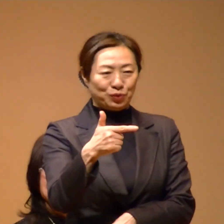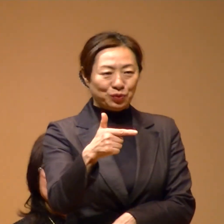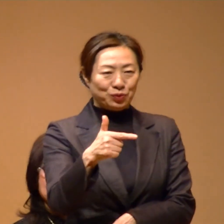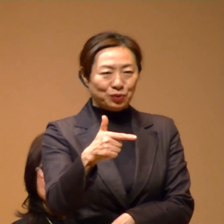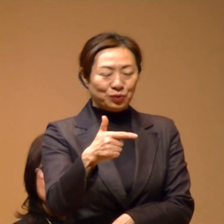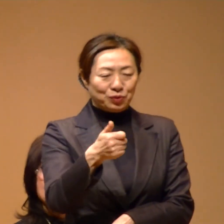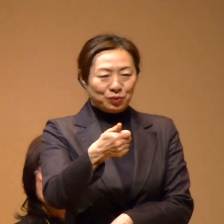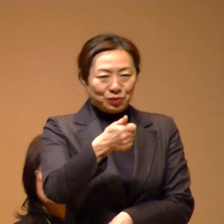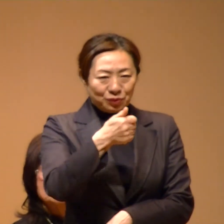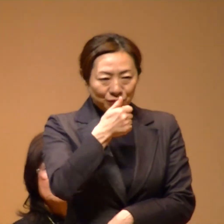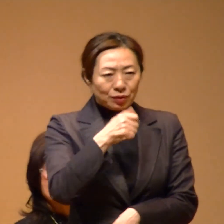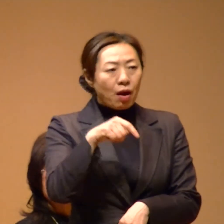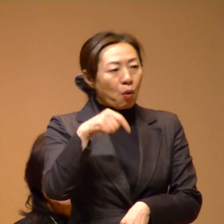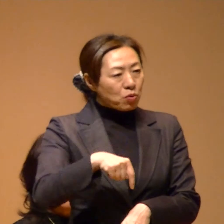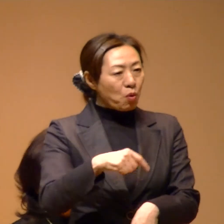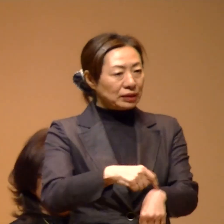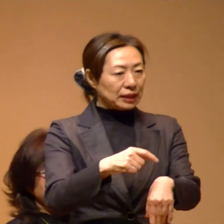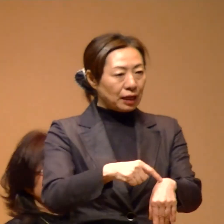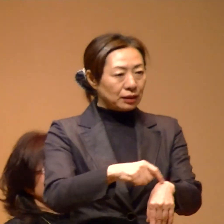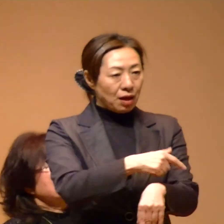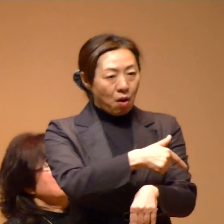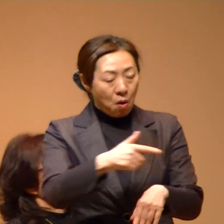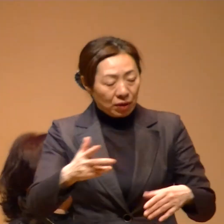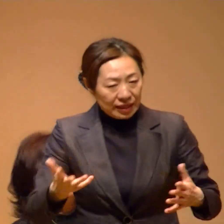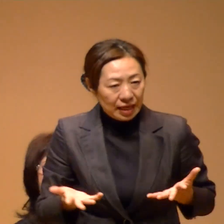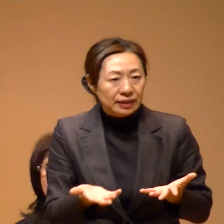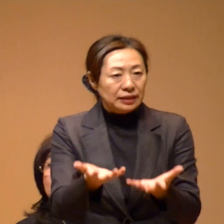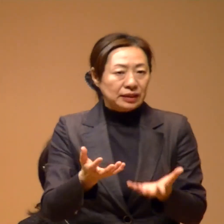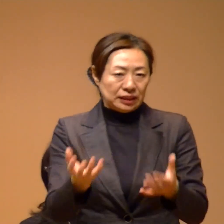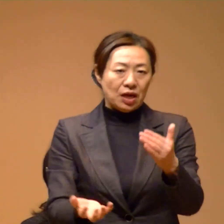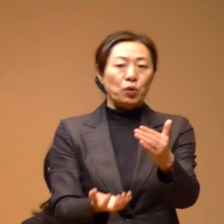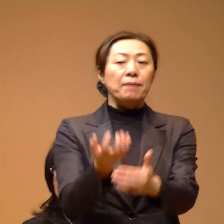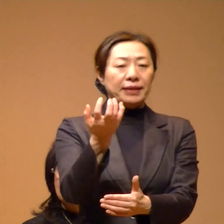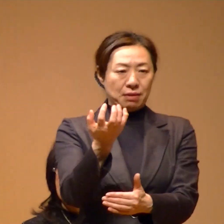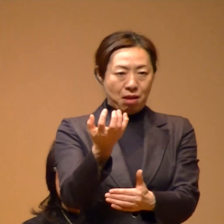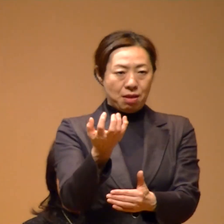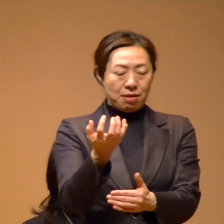ちょうどこの時間に大きな地震がありました。